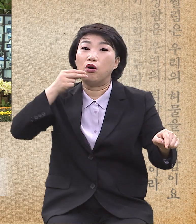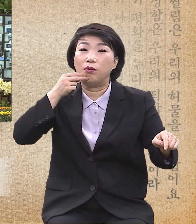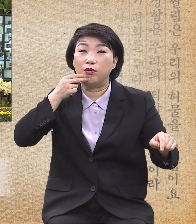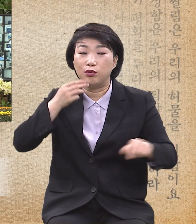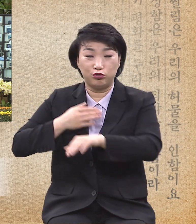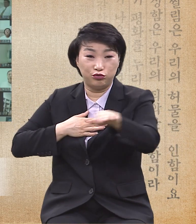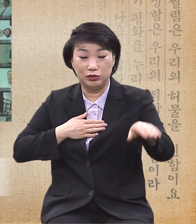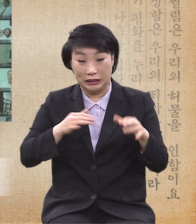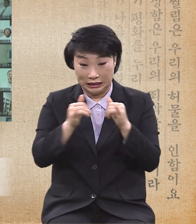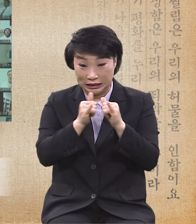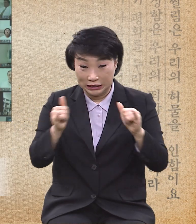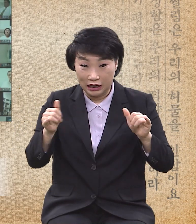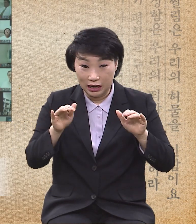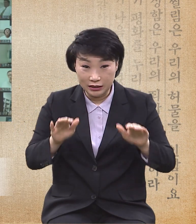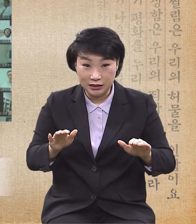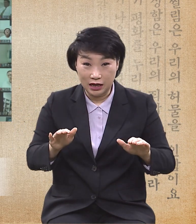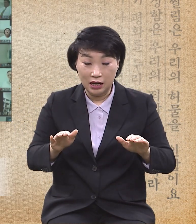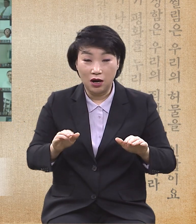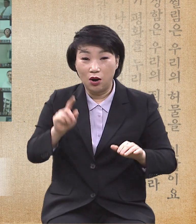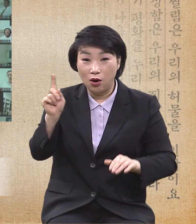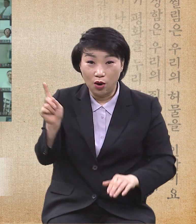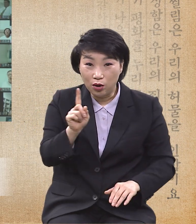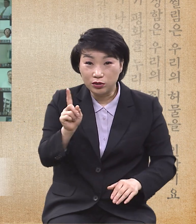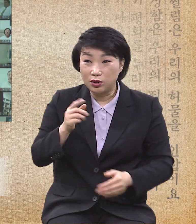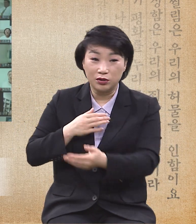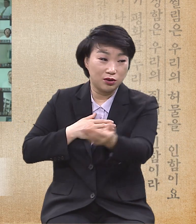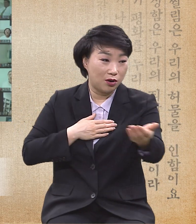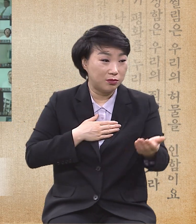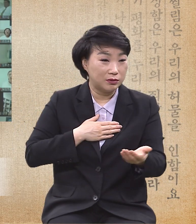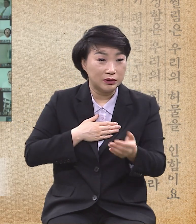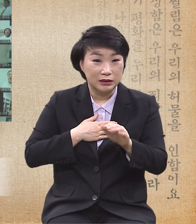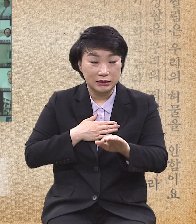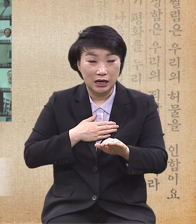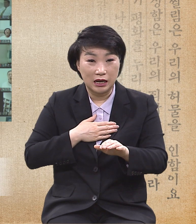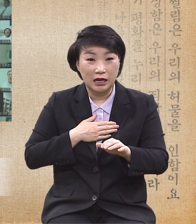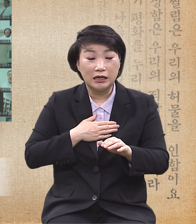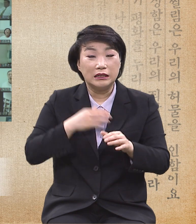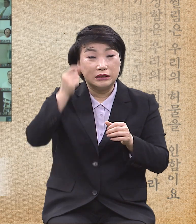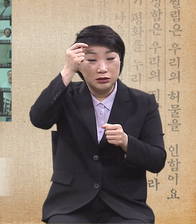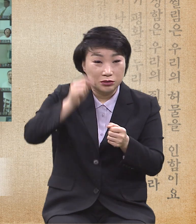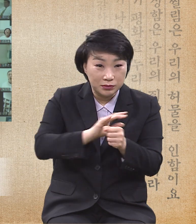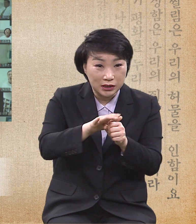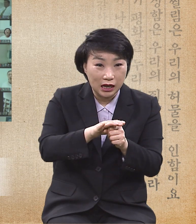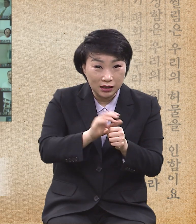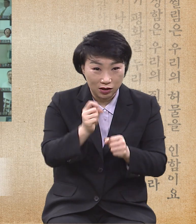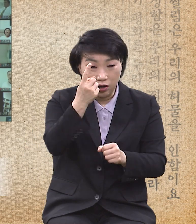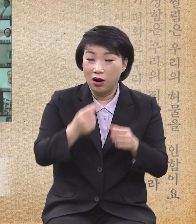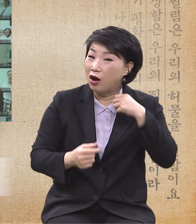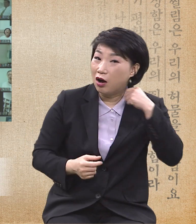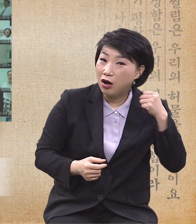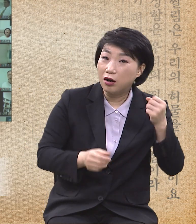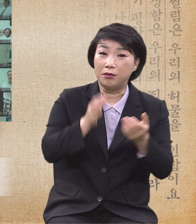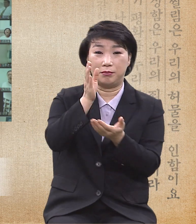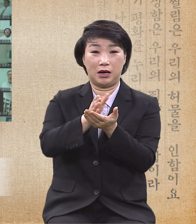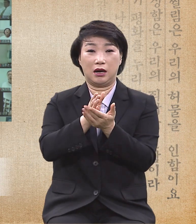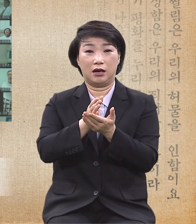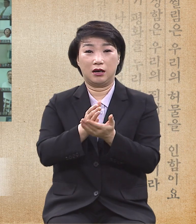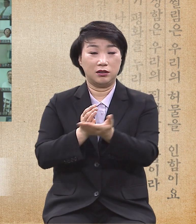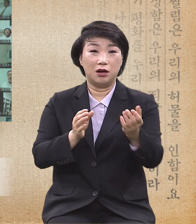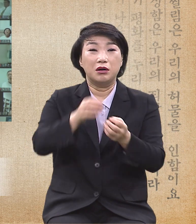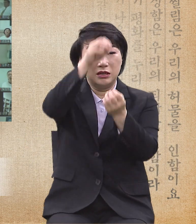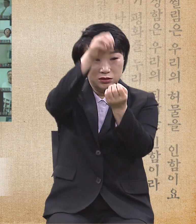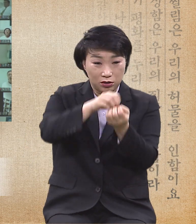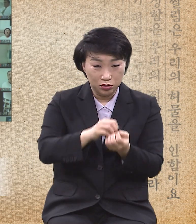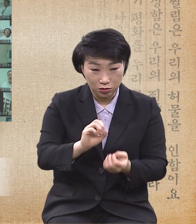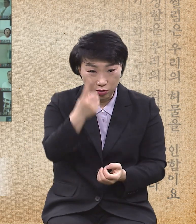어린 인간의 어떤 여러분들이요 인정에 의해서 끌려다니는 사람 되지 말고 전통에